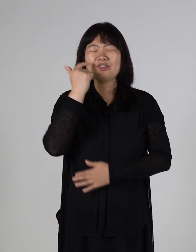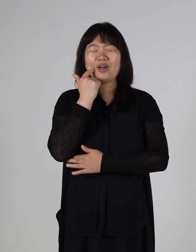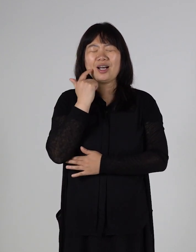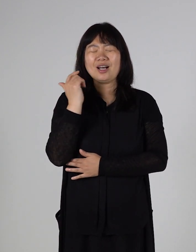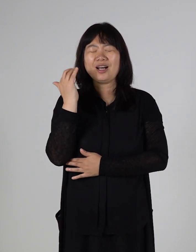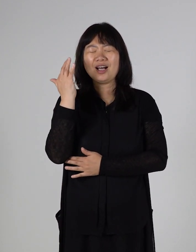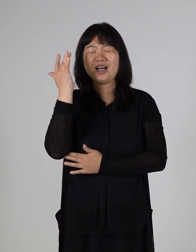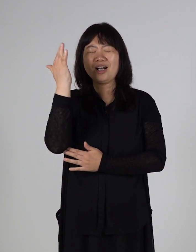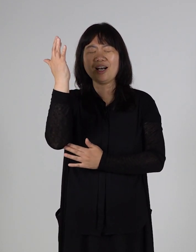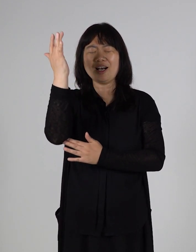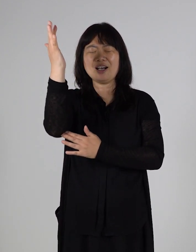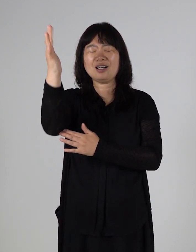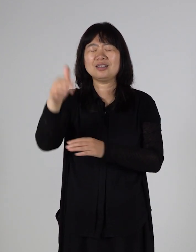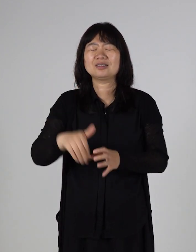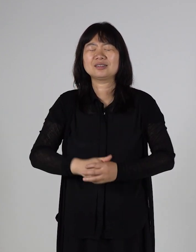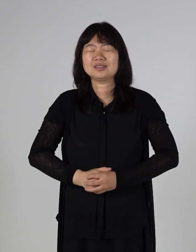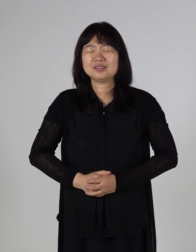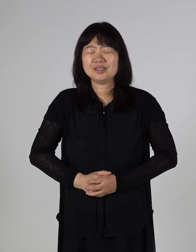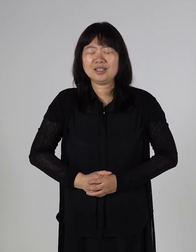영광